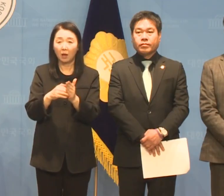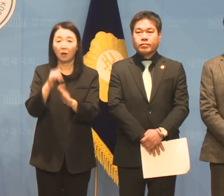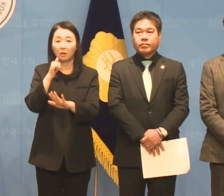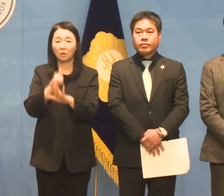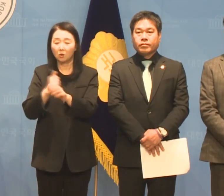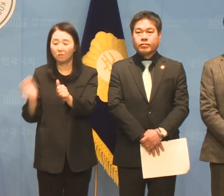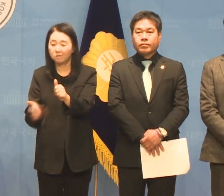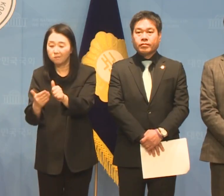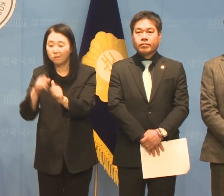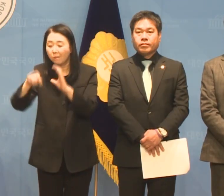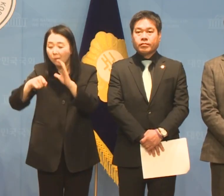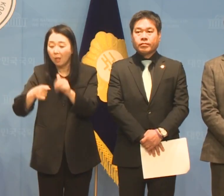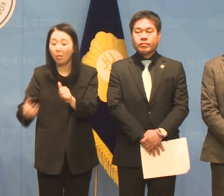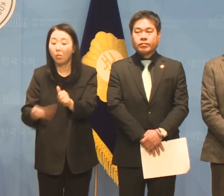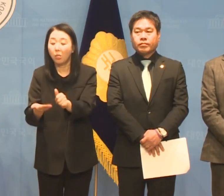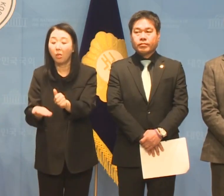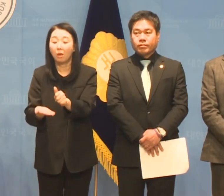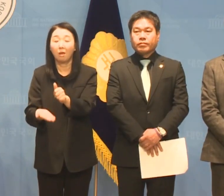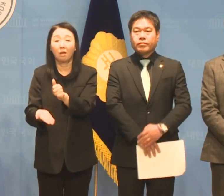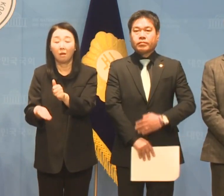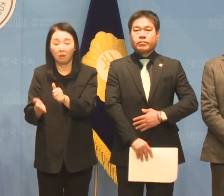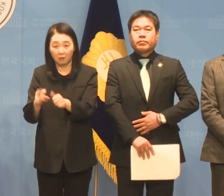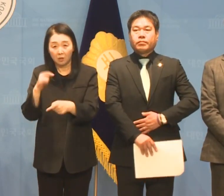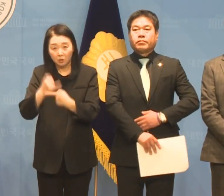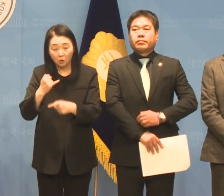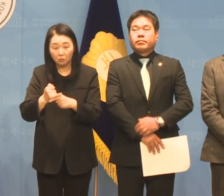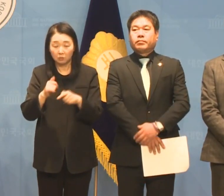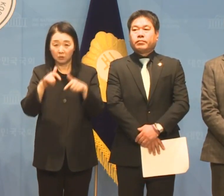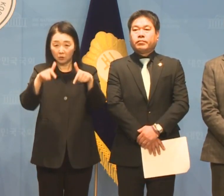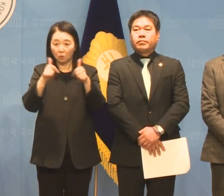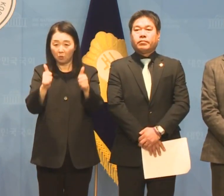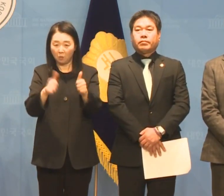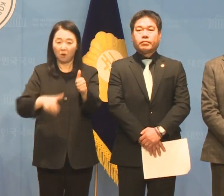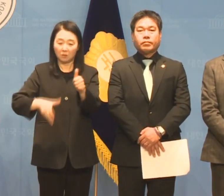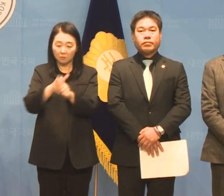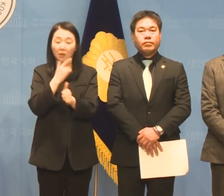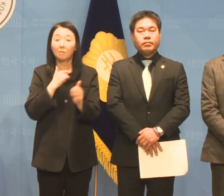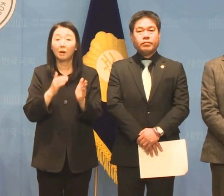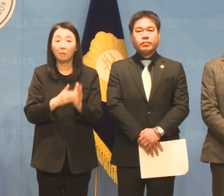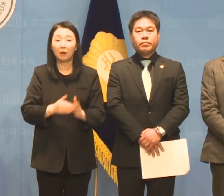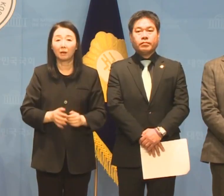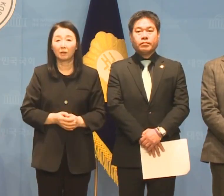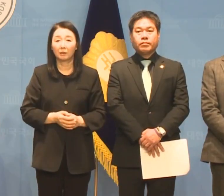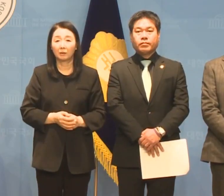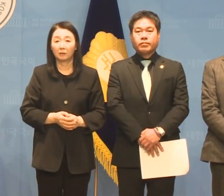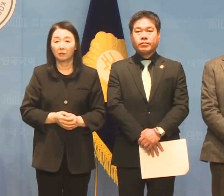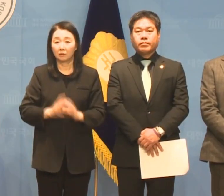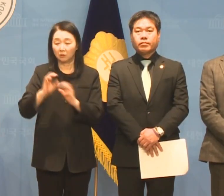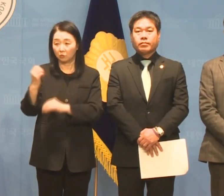서부법원 법원이 침탈됐던 행위를 보고 있고요. 그리고